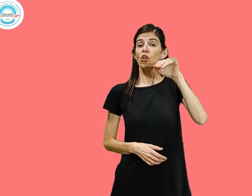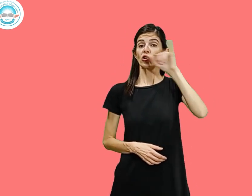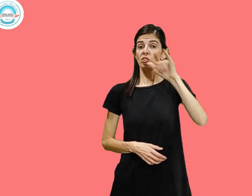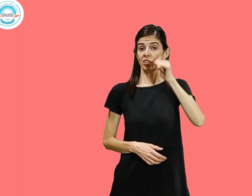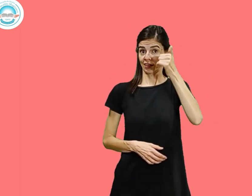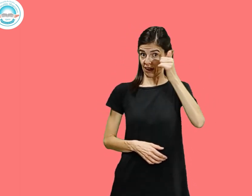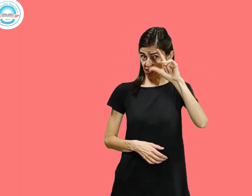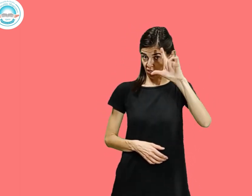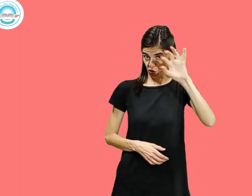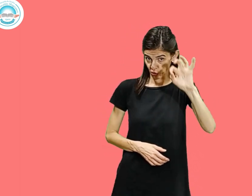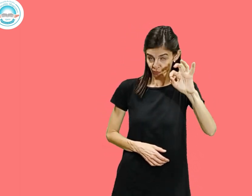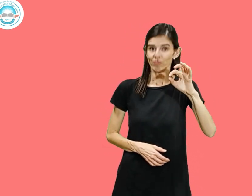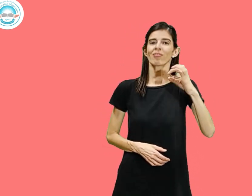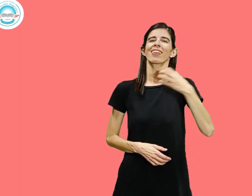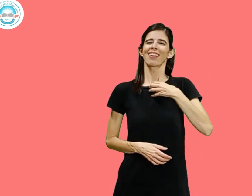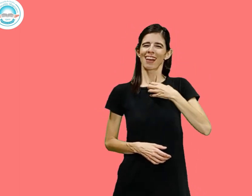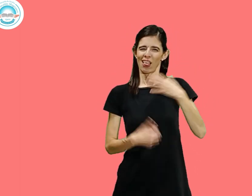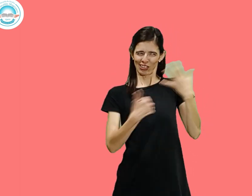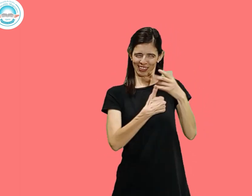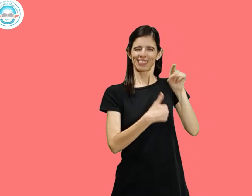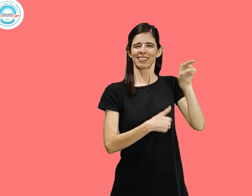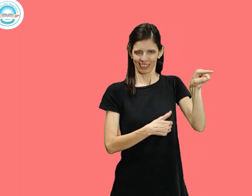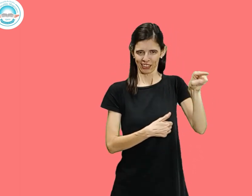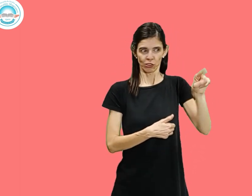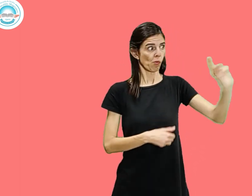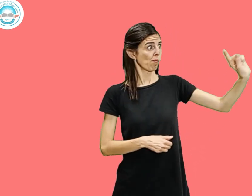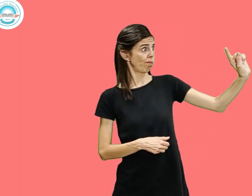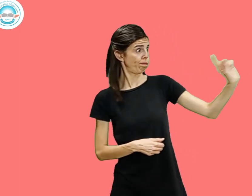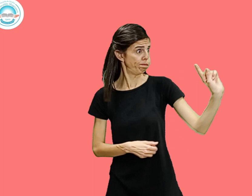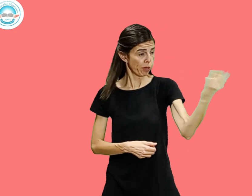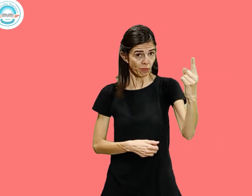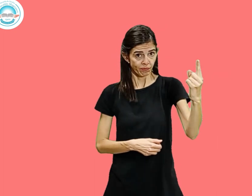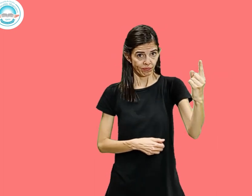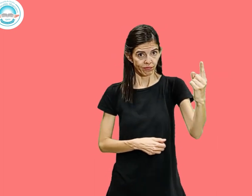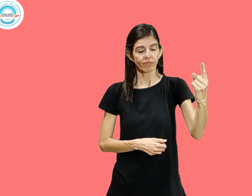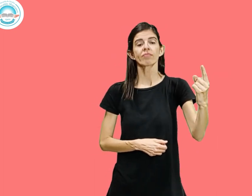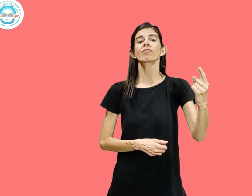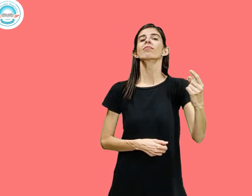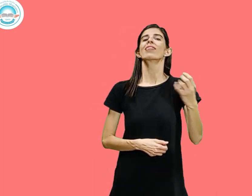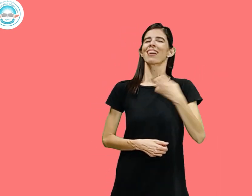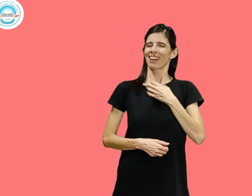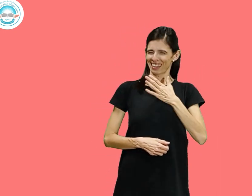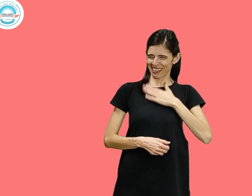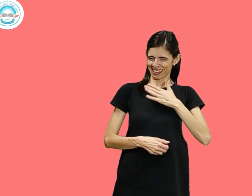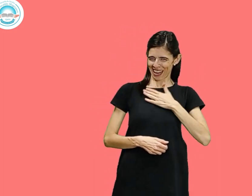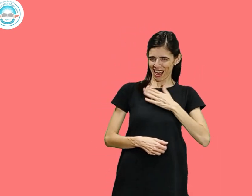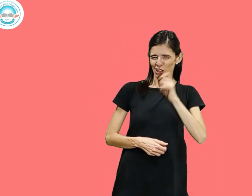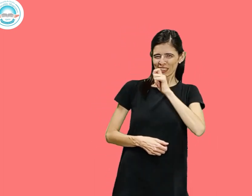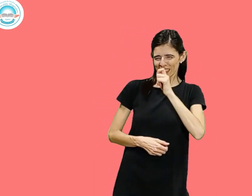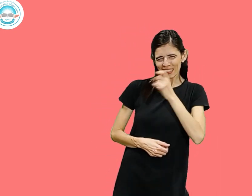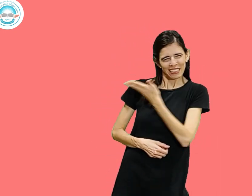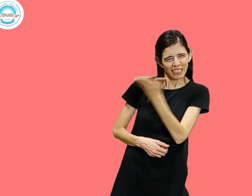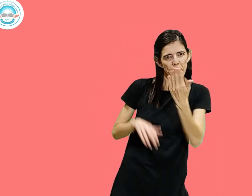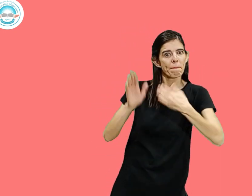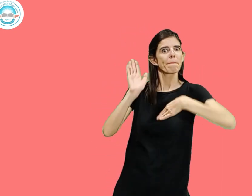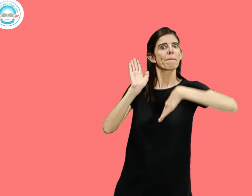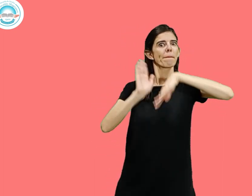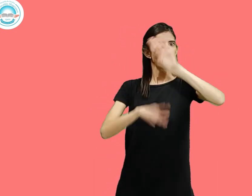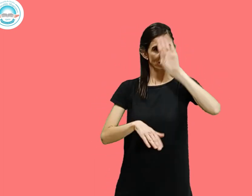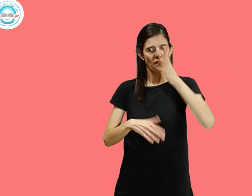verdad de pronto apareció Gonzalo un chico de sexto casi todas las